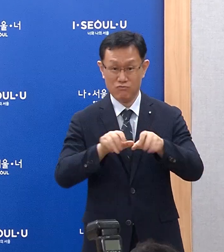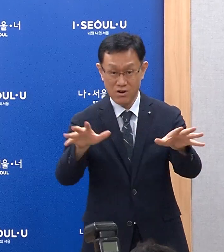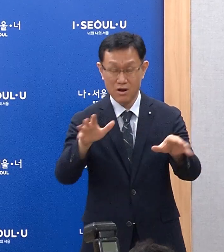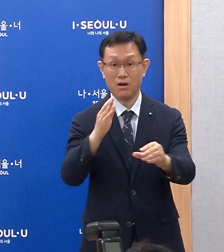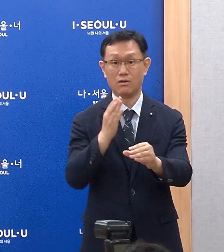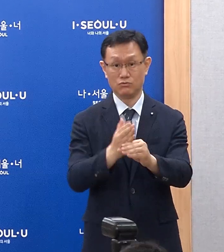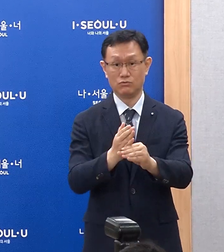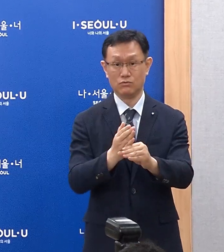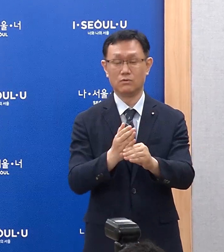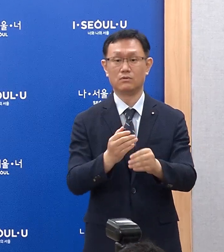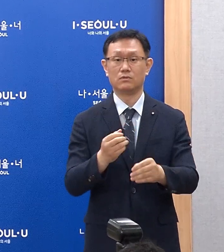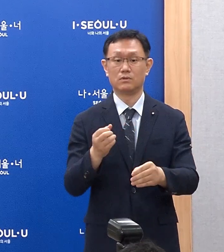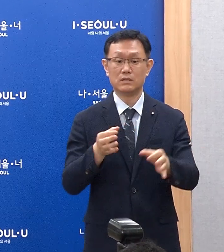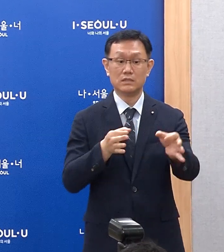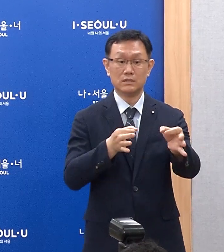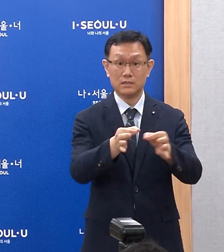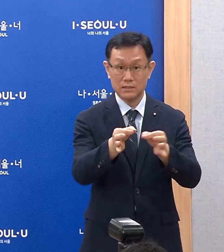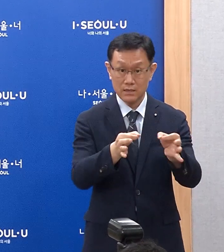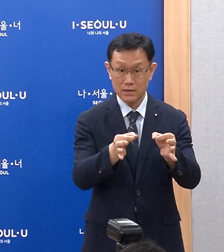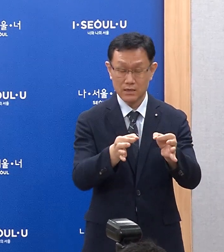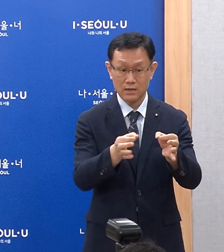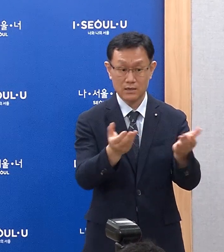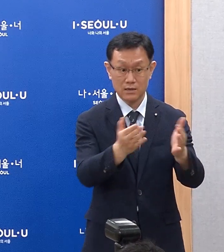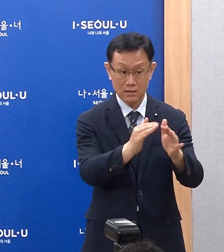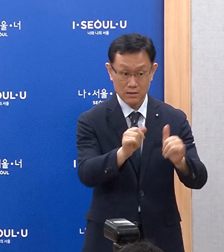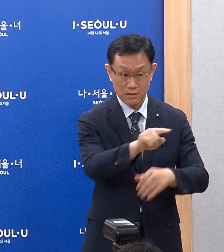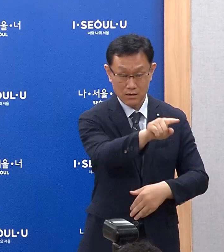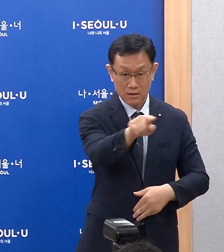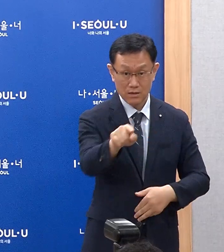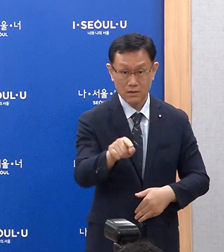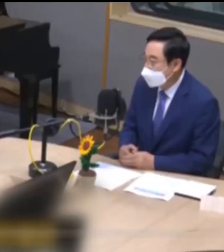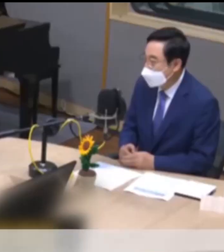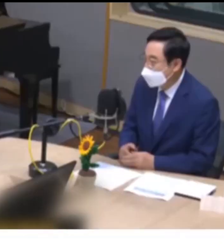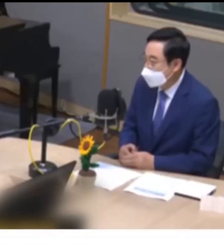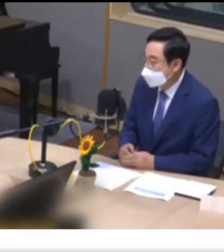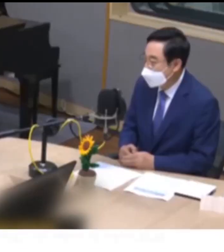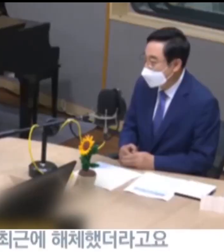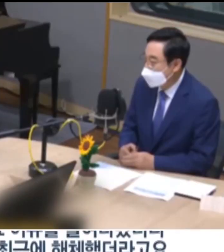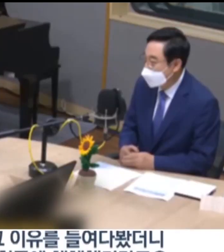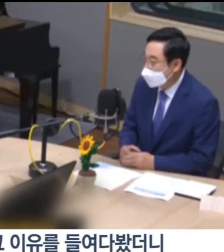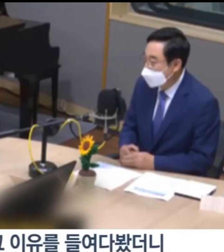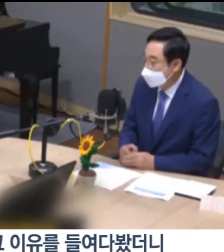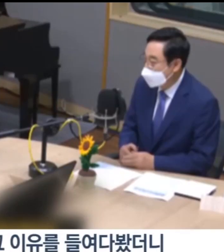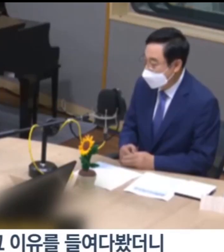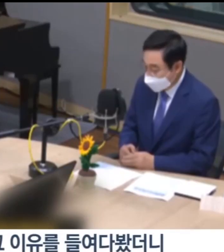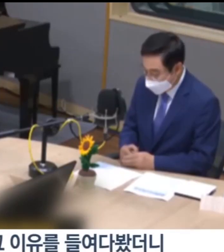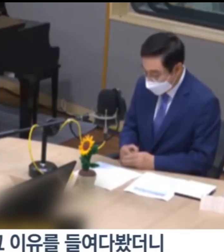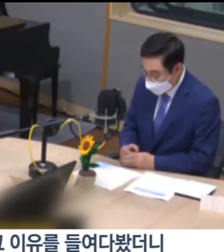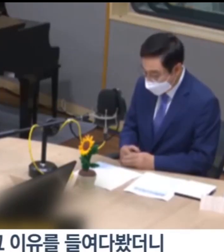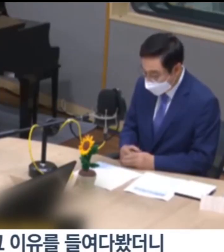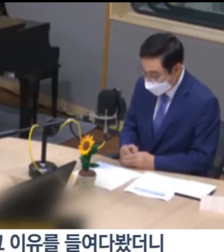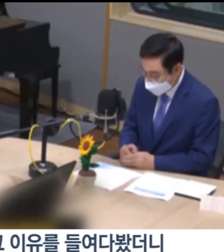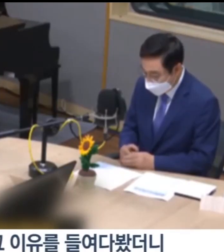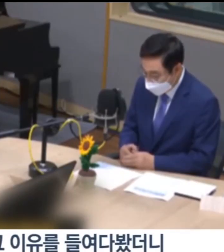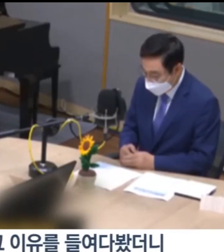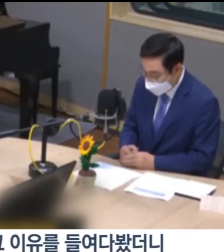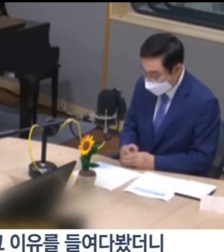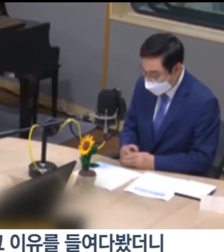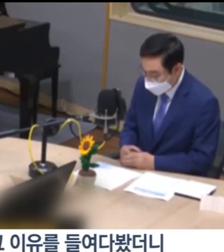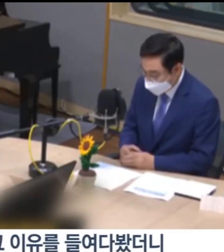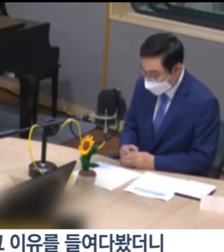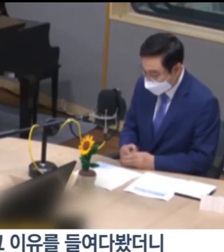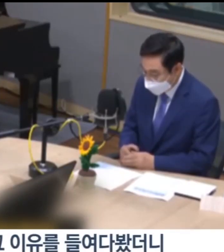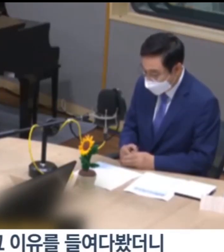증폭되고 소상공인들의 희생과 인내가 임계점에 도달한 와중에 그 책임을 두고 가짜뉴스가 횡행하고